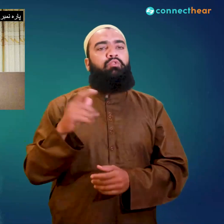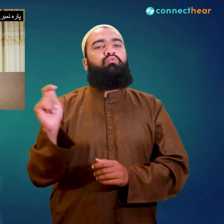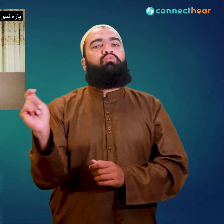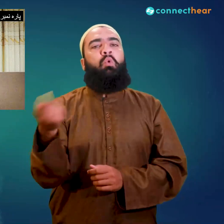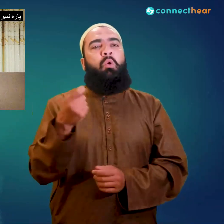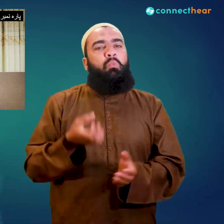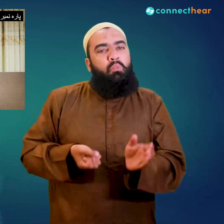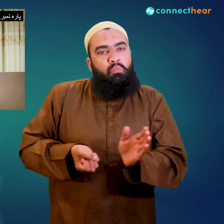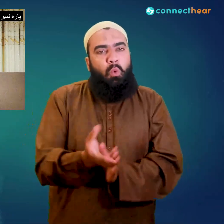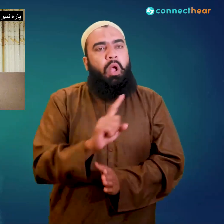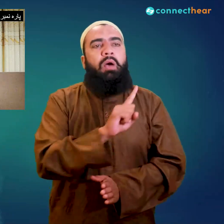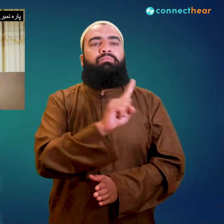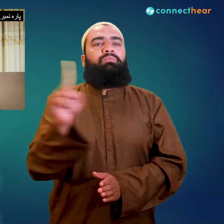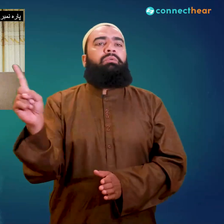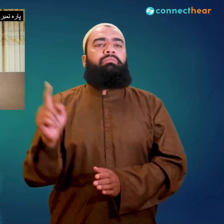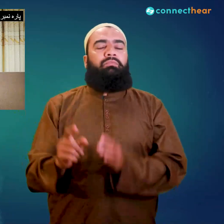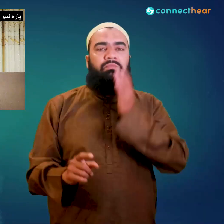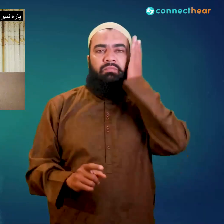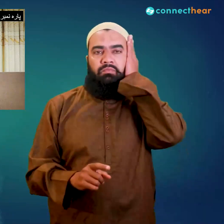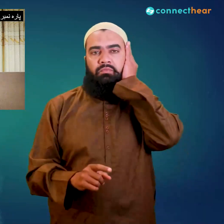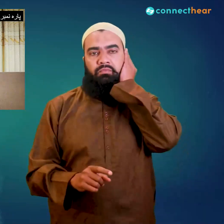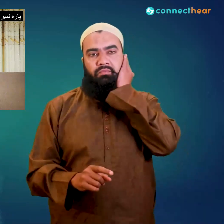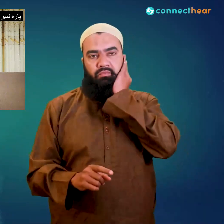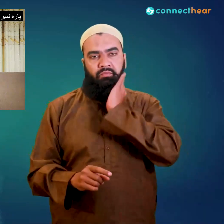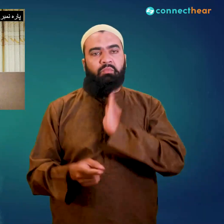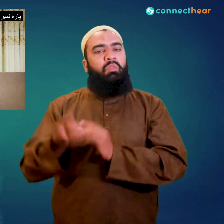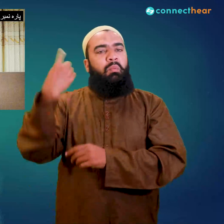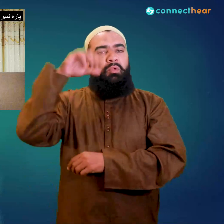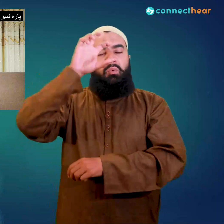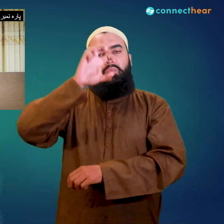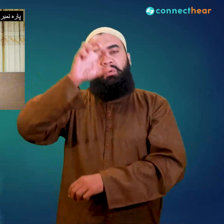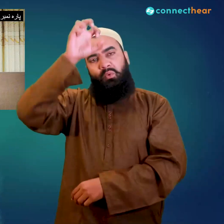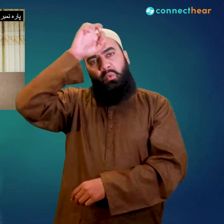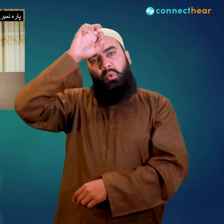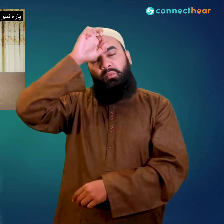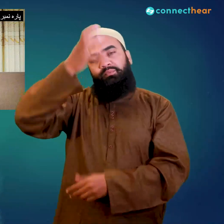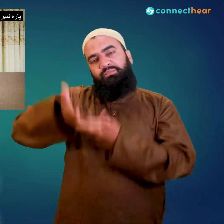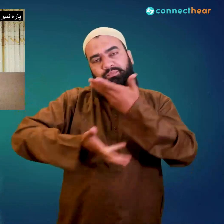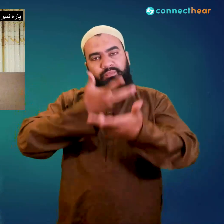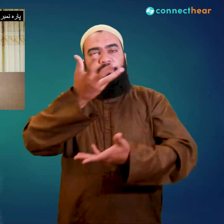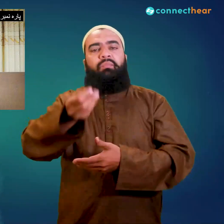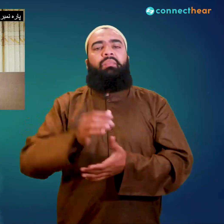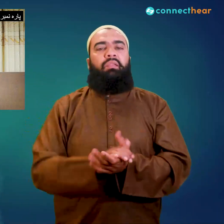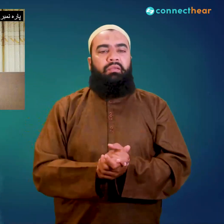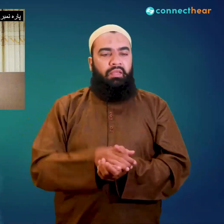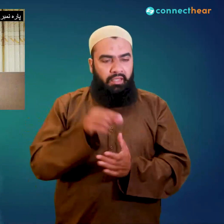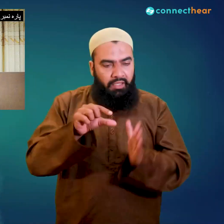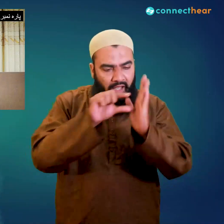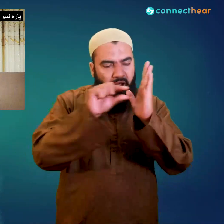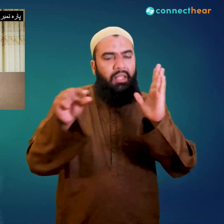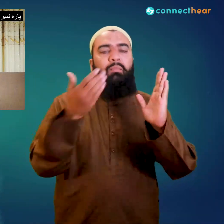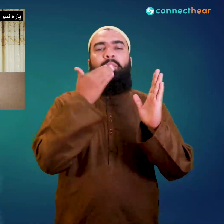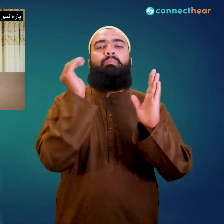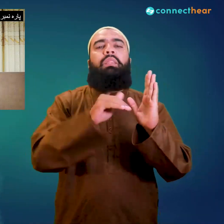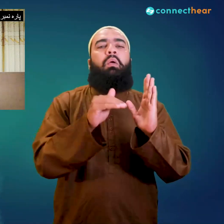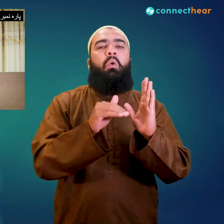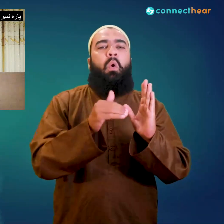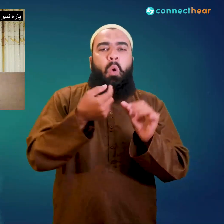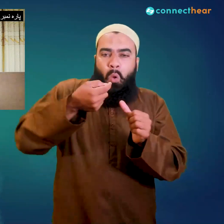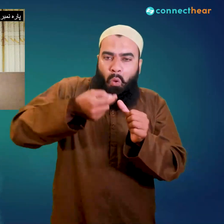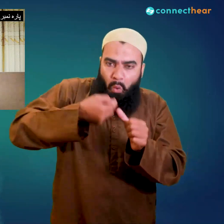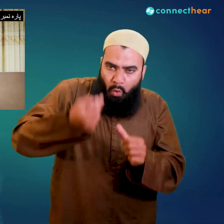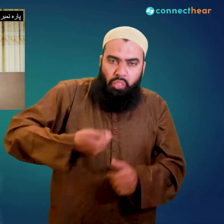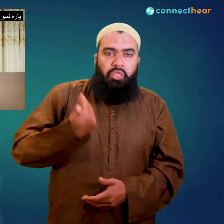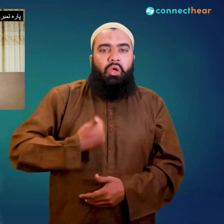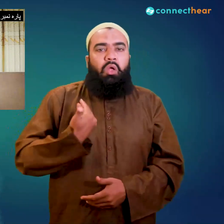گا۔ علماء نے آیت سے یہ ایک نقطہ بیان فرمایا ہے کہ ایک یہ کہ اپنی بڑائی